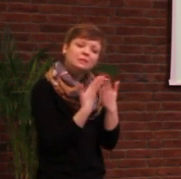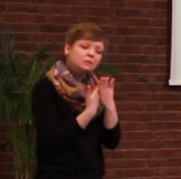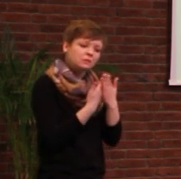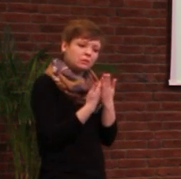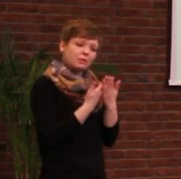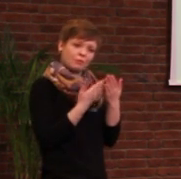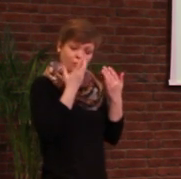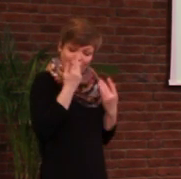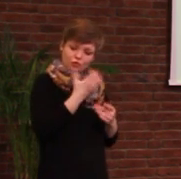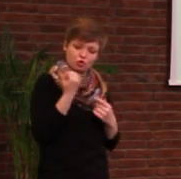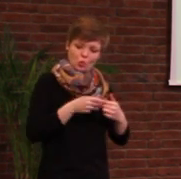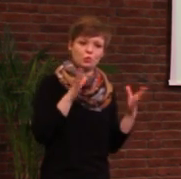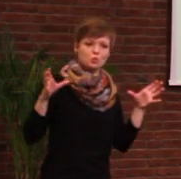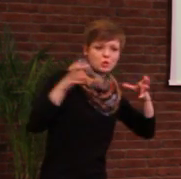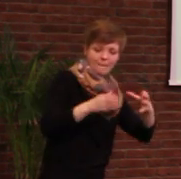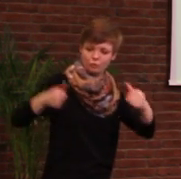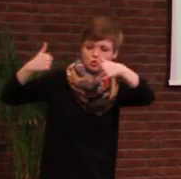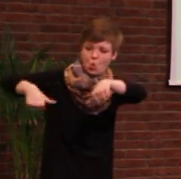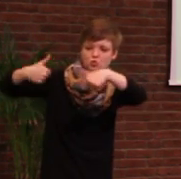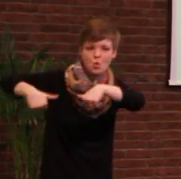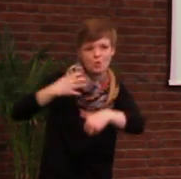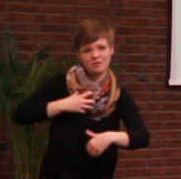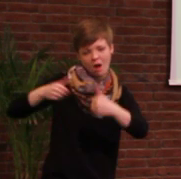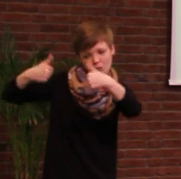nötigen Druck erzeugen, damit Berlin endlich nicht mehr Schlusslicht bei